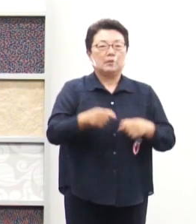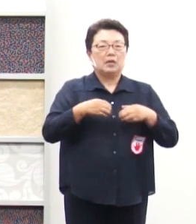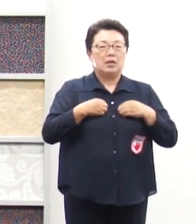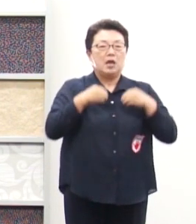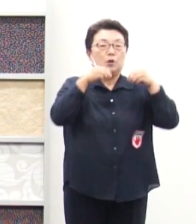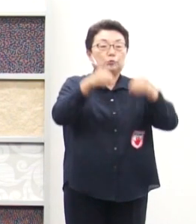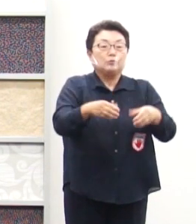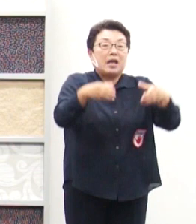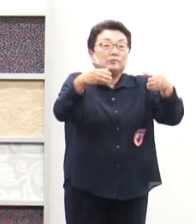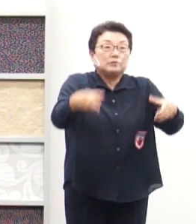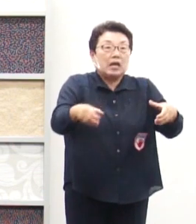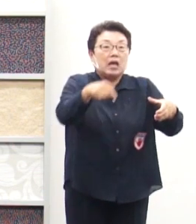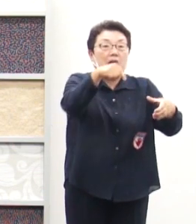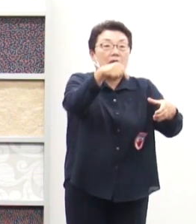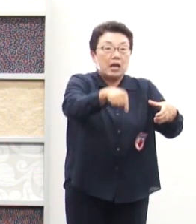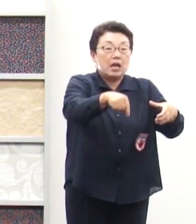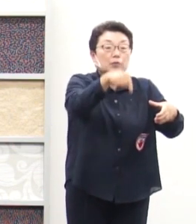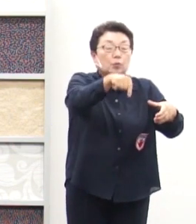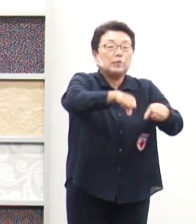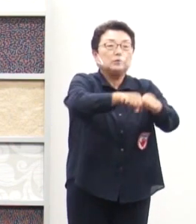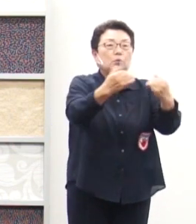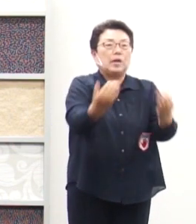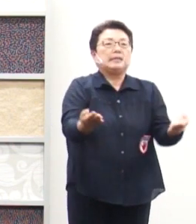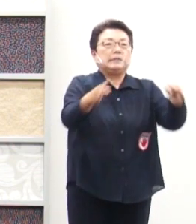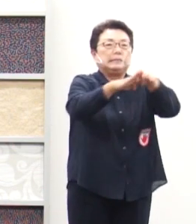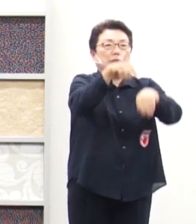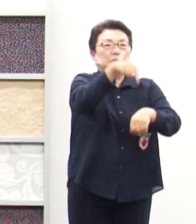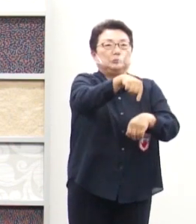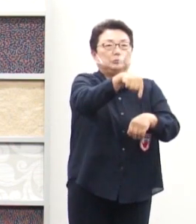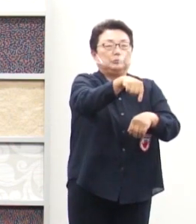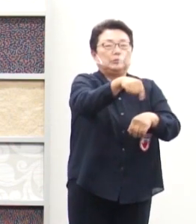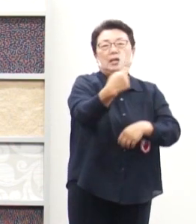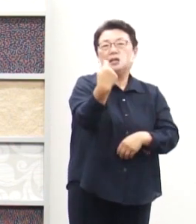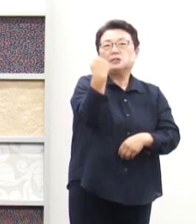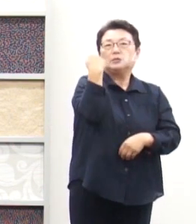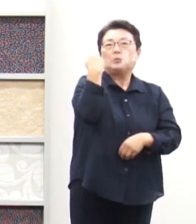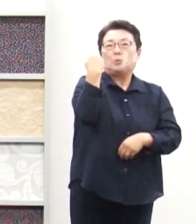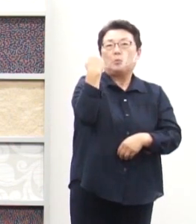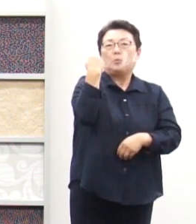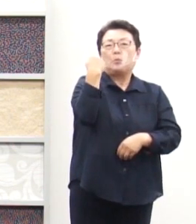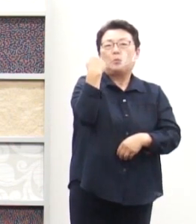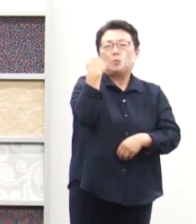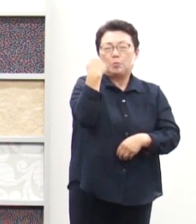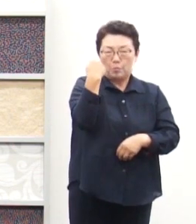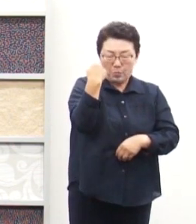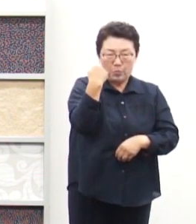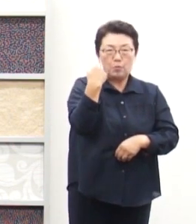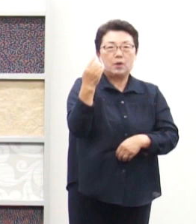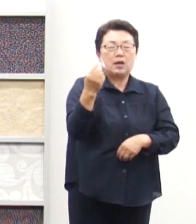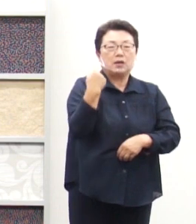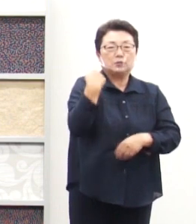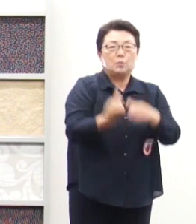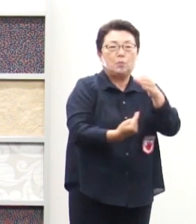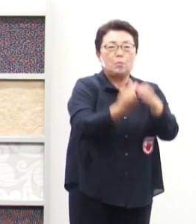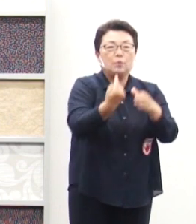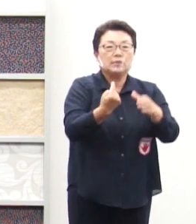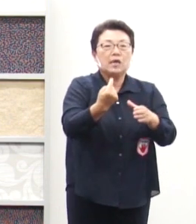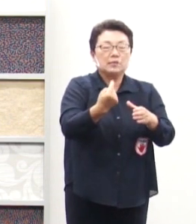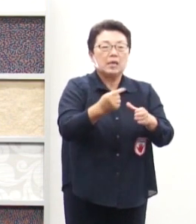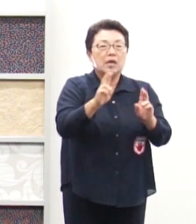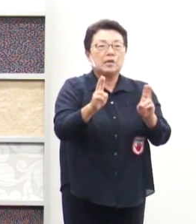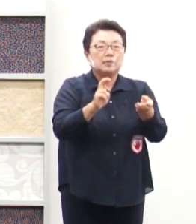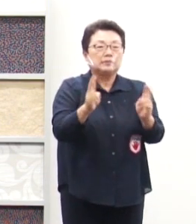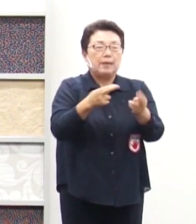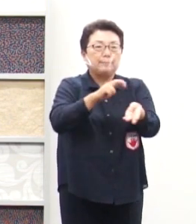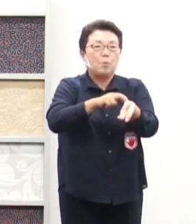ターが発生いたしました、障害者施設におきましては、昨日感染が判明した直後から感染症専門